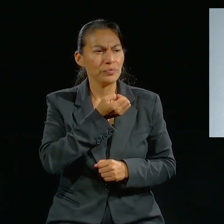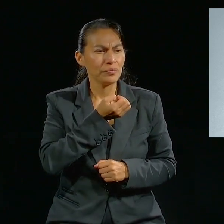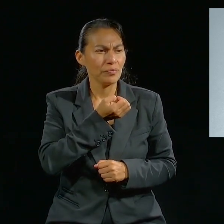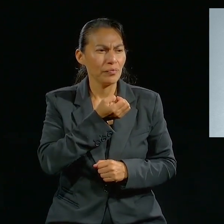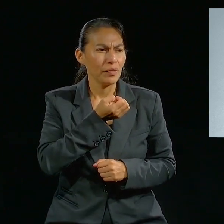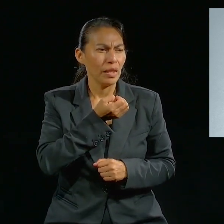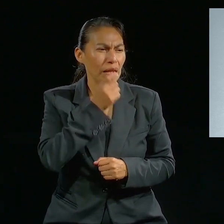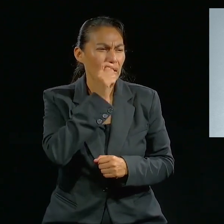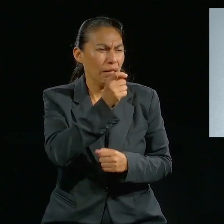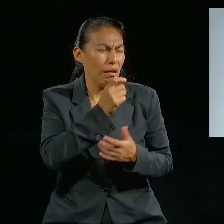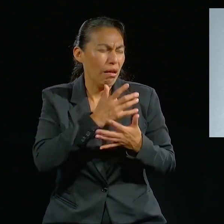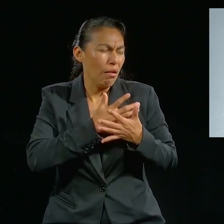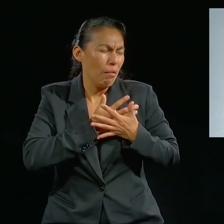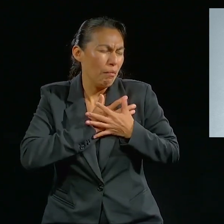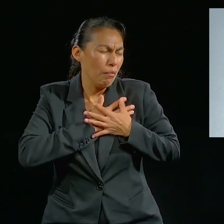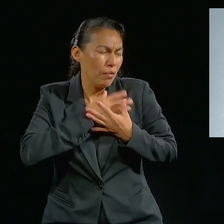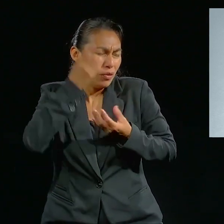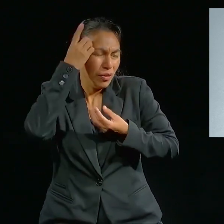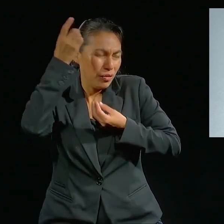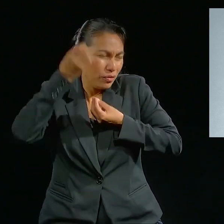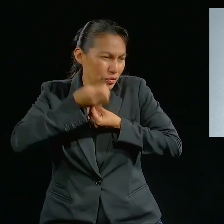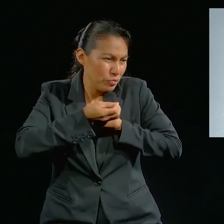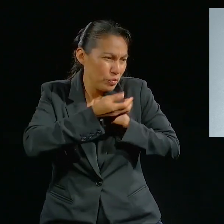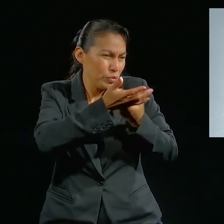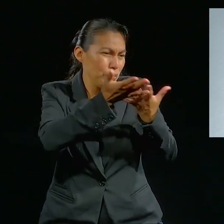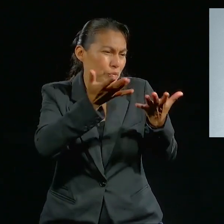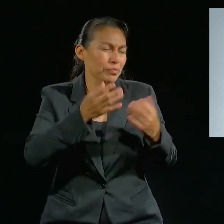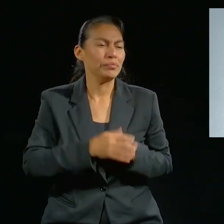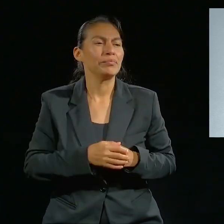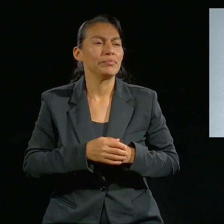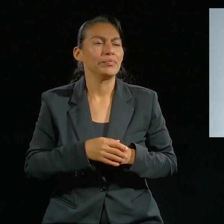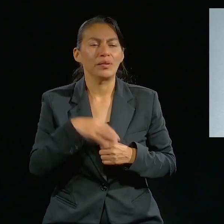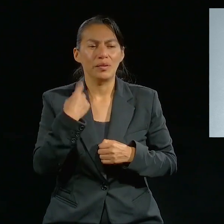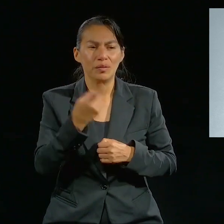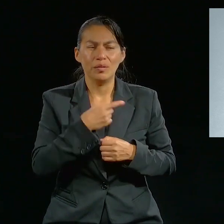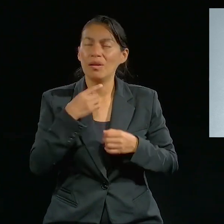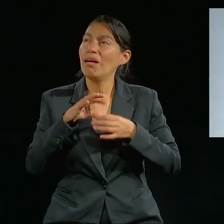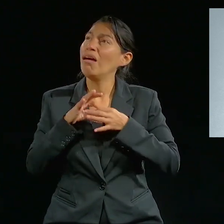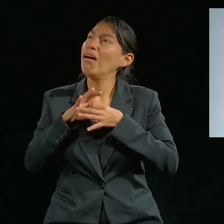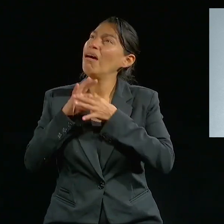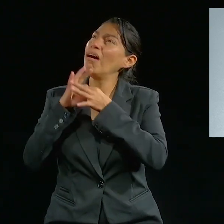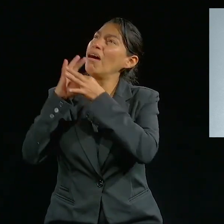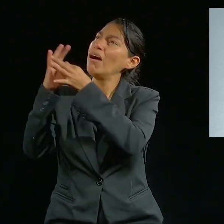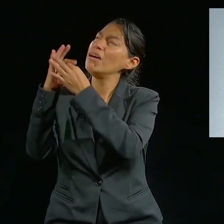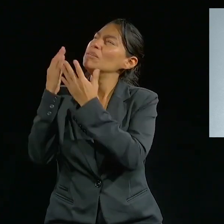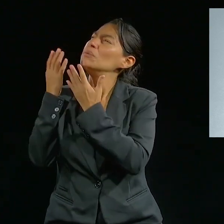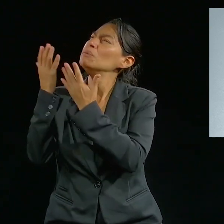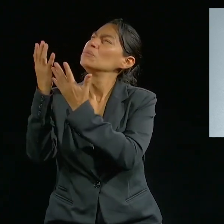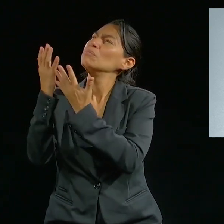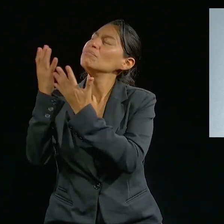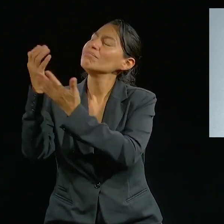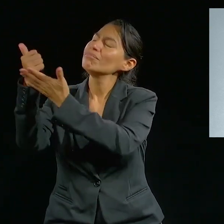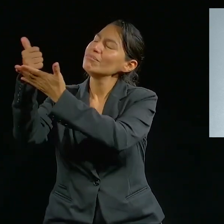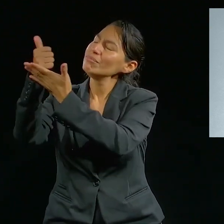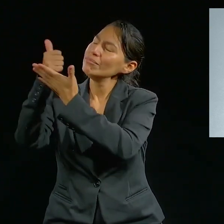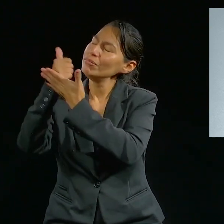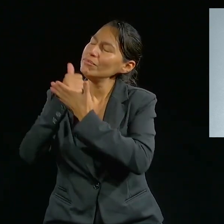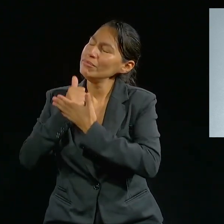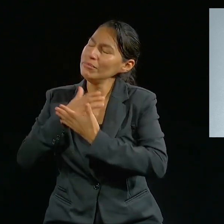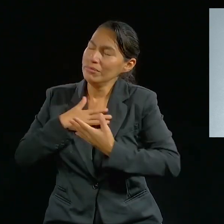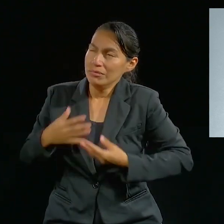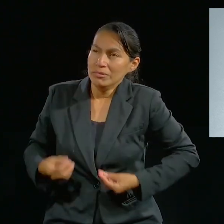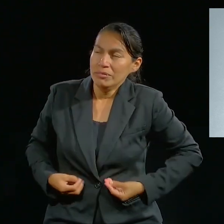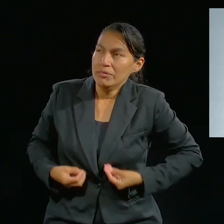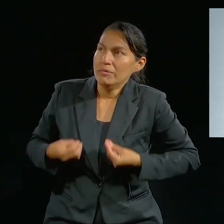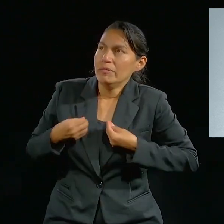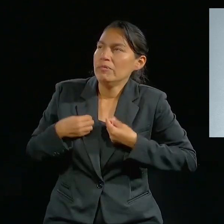reacción al amor de Dios, a la presencia de Dios, al deseo que tenemos de que Él intervenga